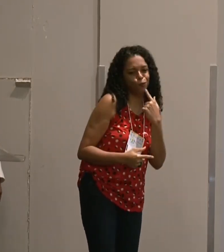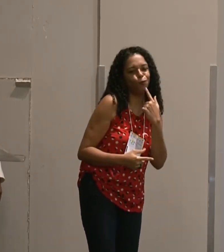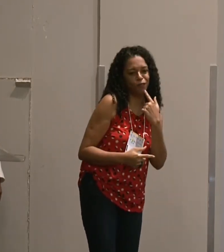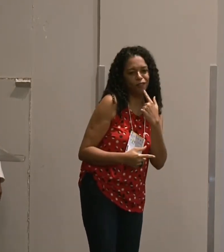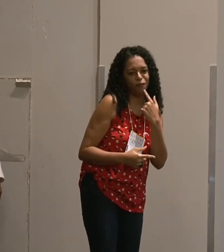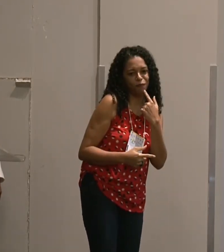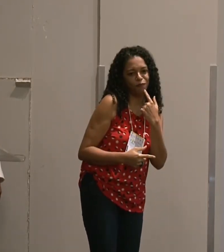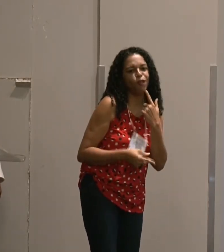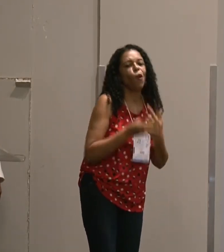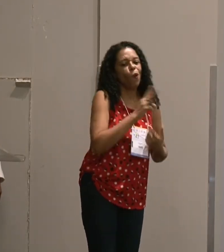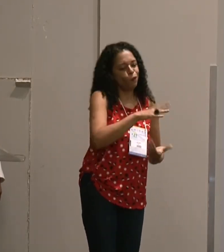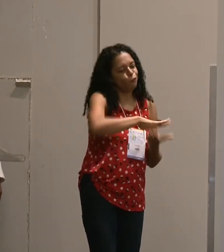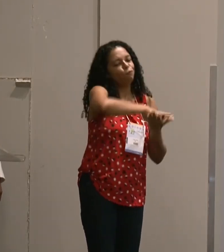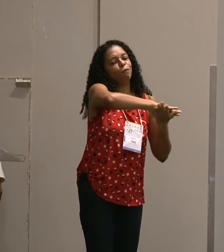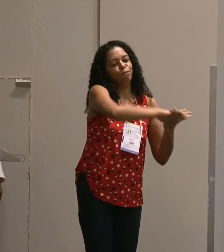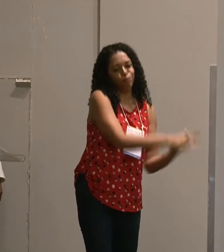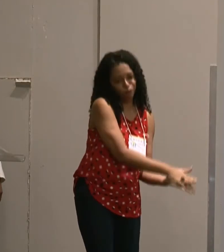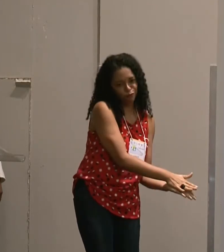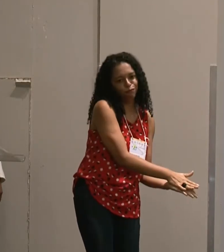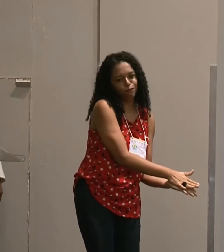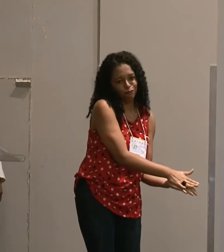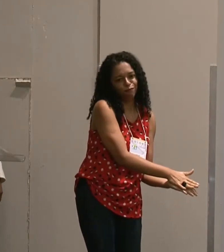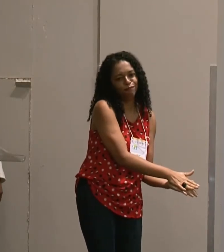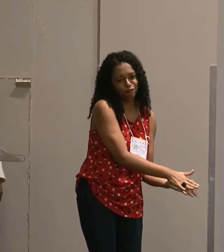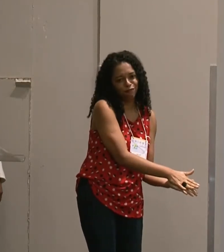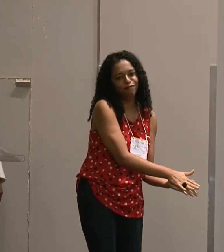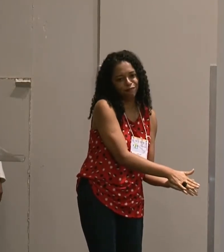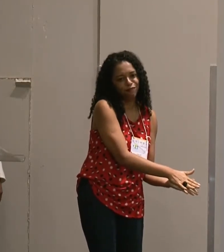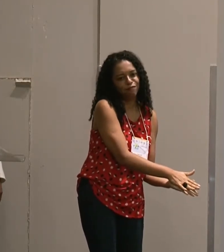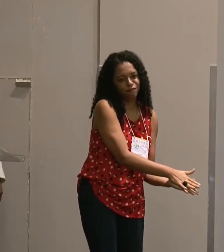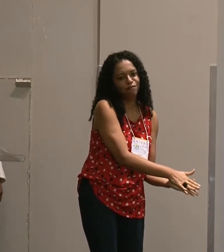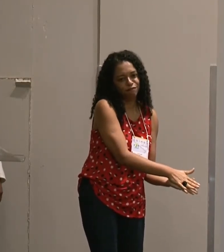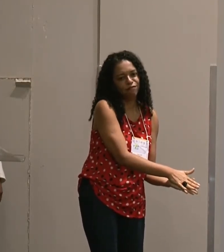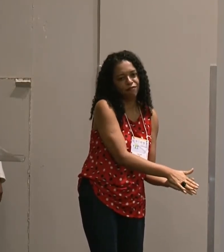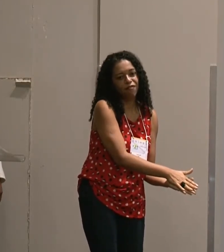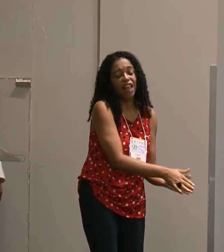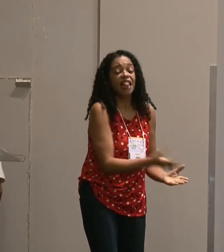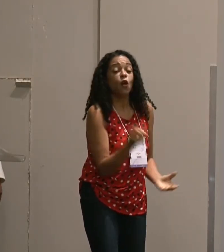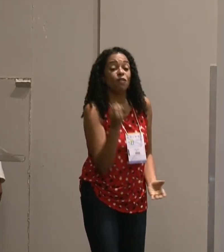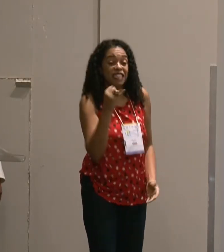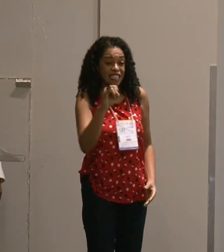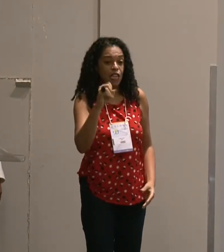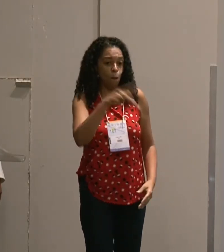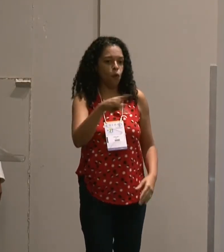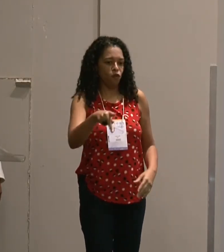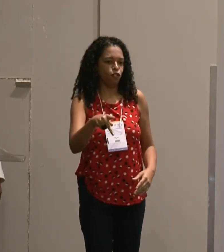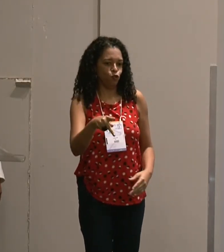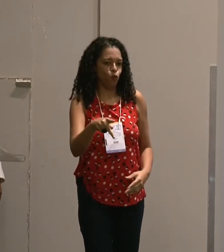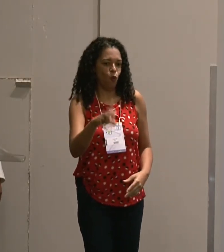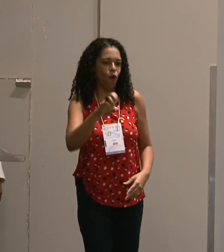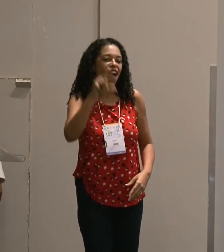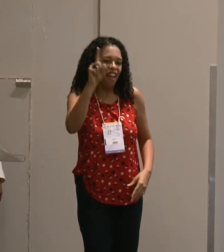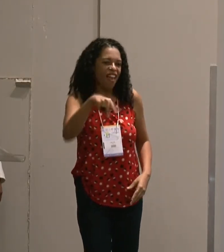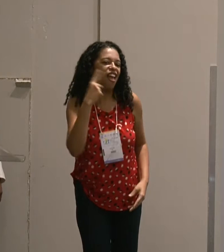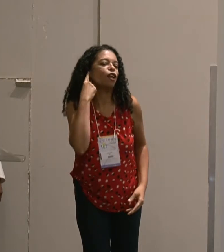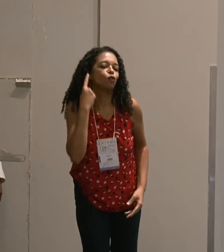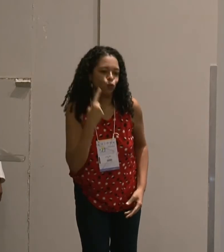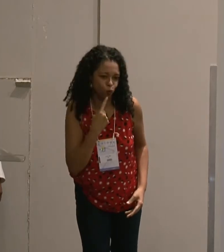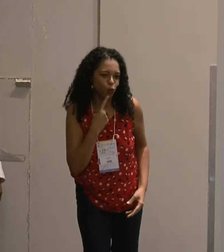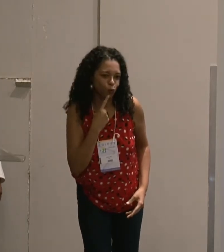são as pessoas surdas que sofrem ainda hoje sim preconceito então se o professor é